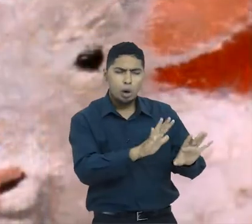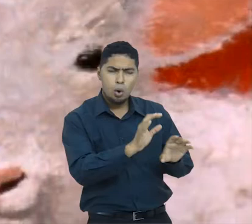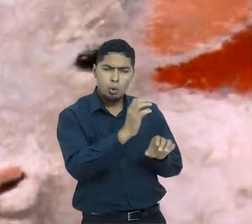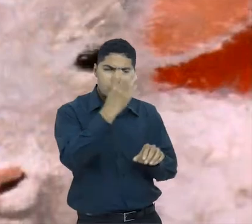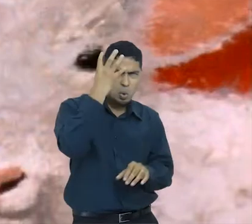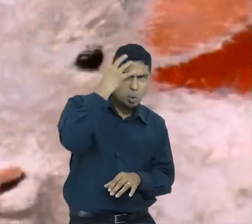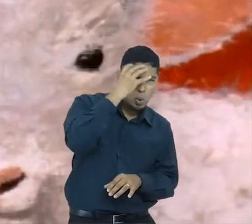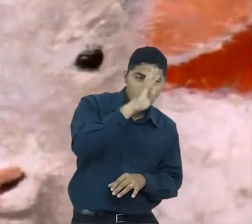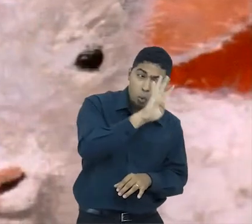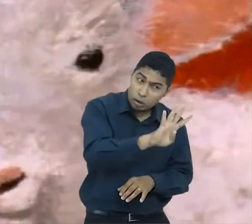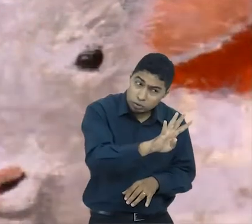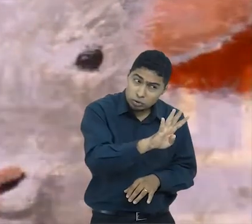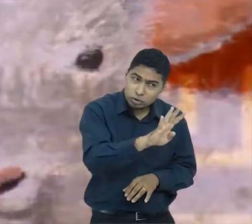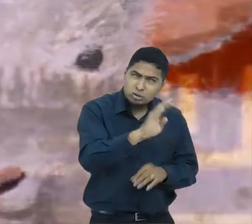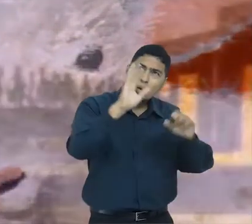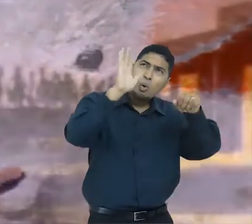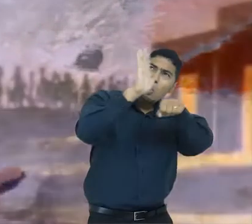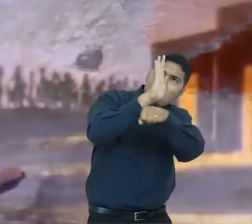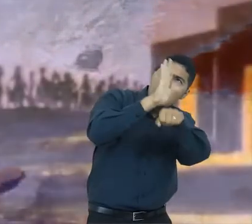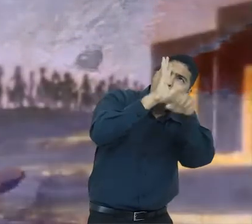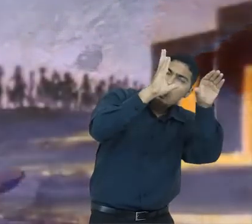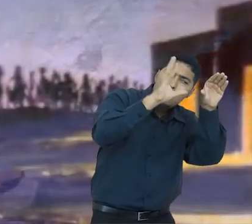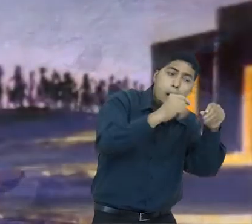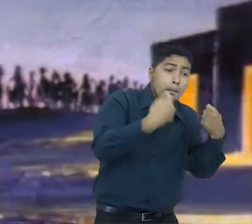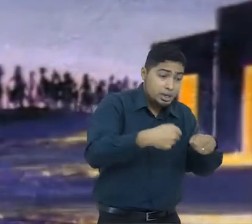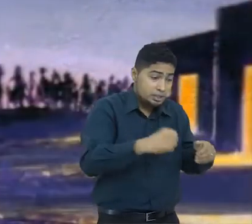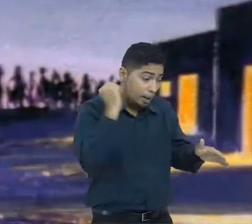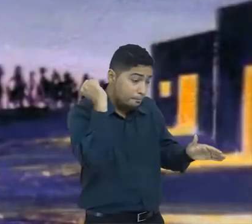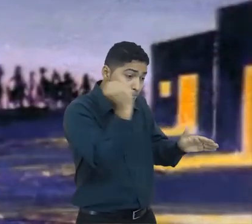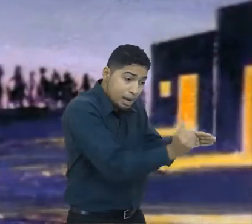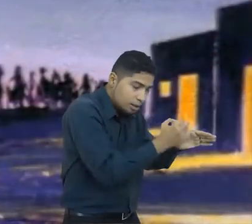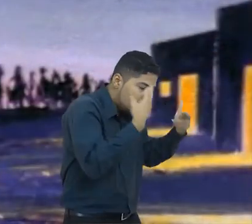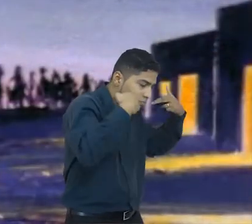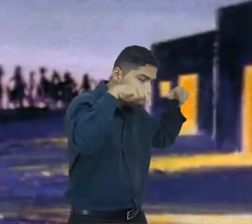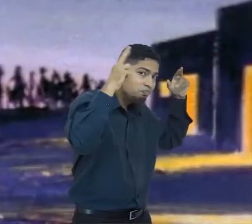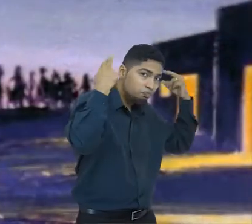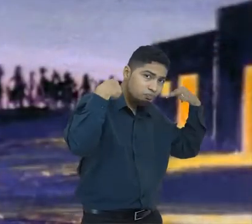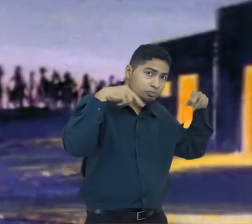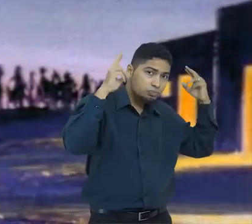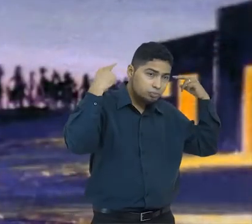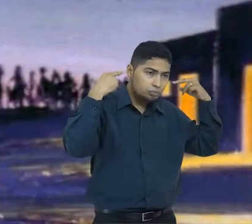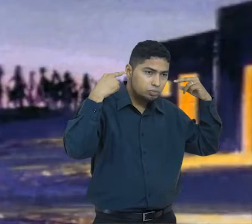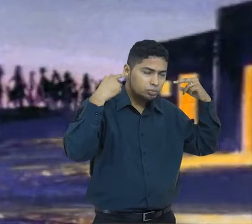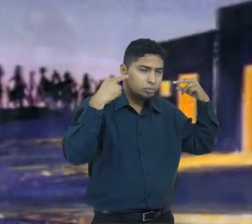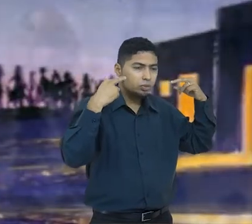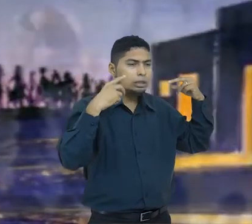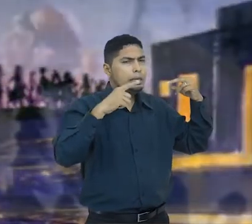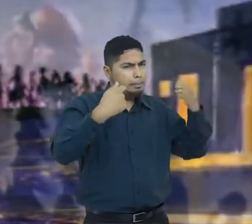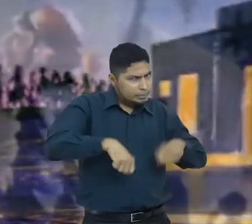Daqui a 4 dias, ao entardecer, todos devem matar o animal escolhido. Molhem um maço